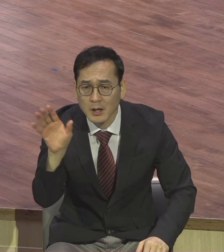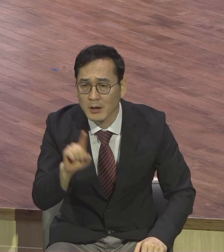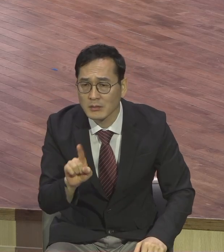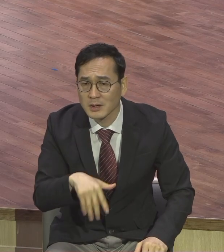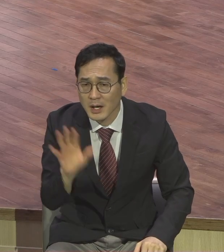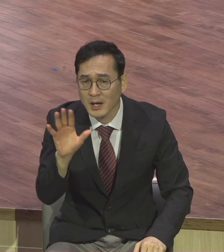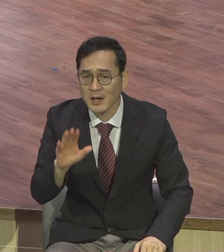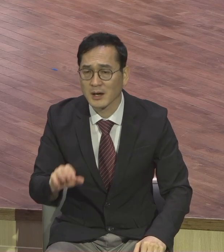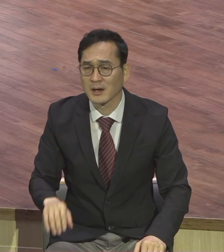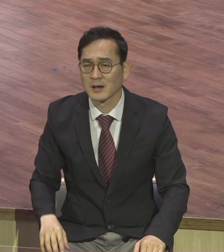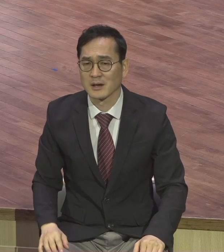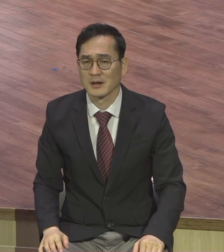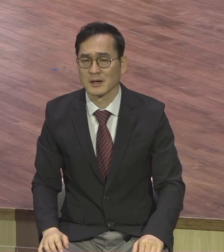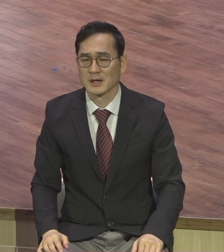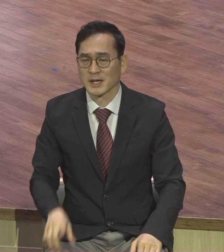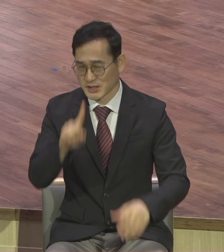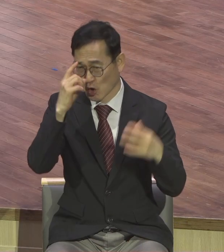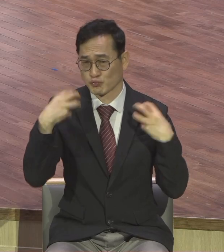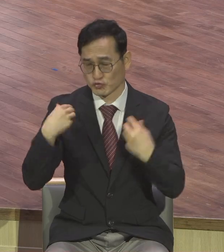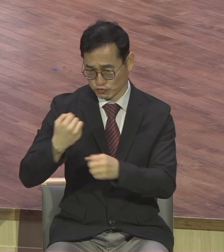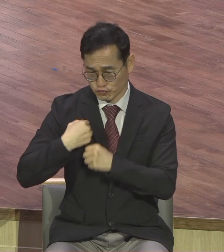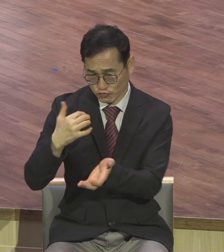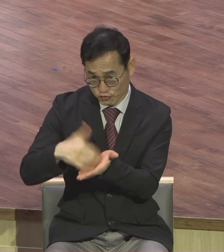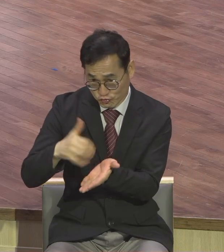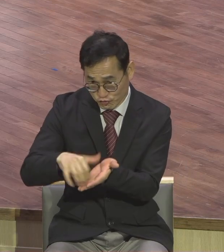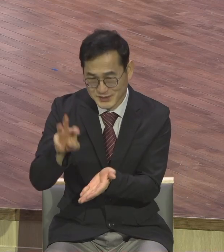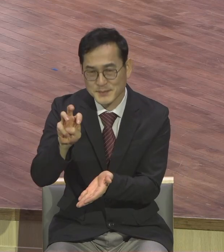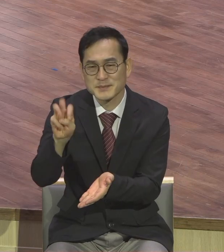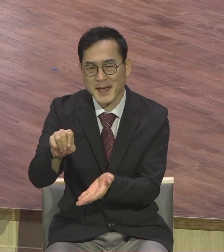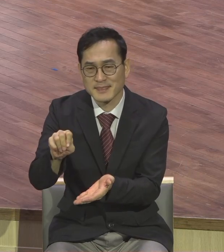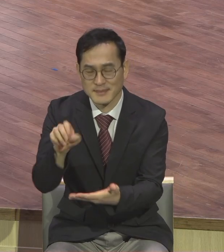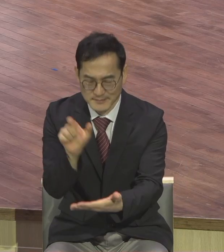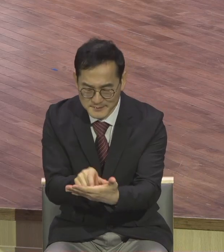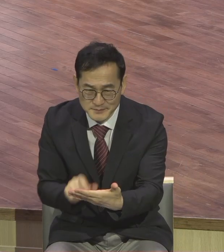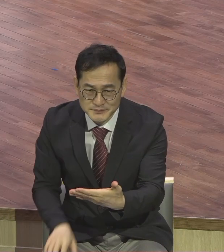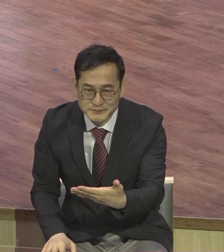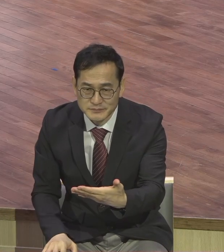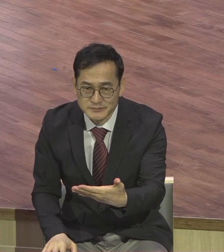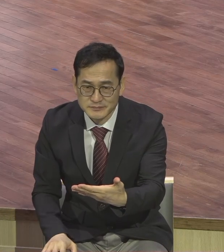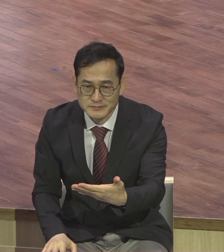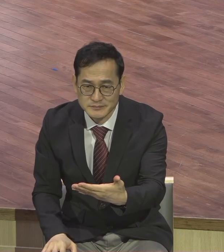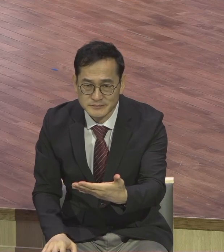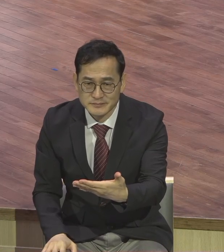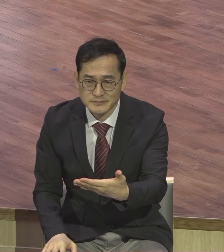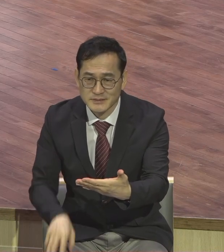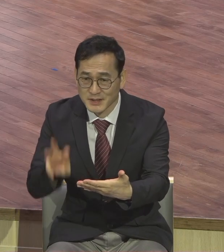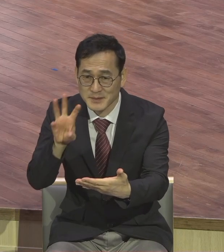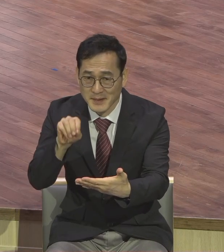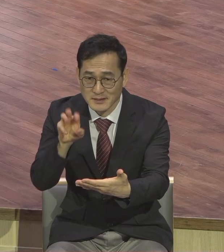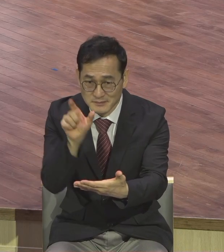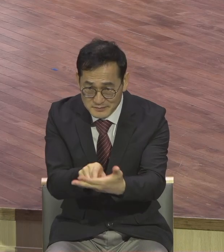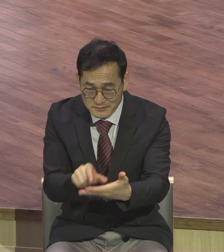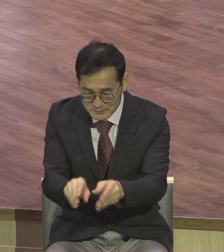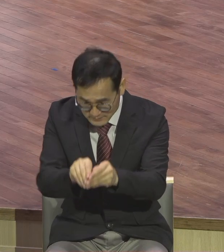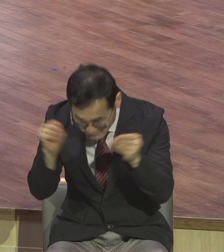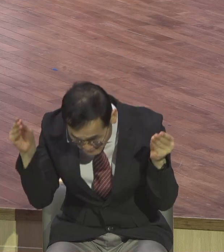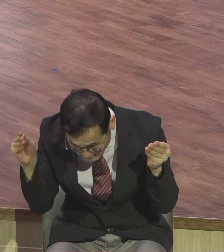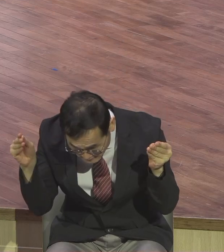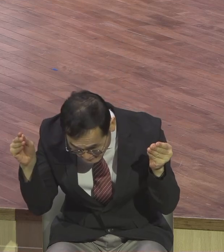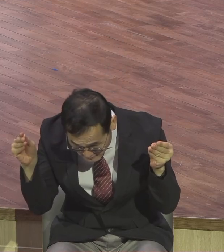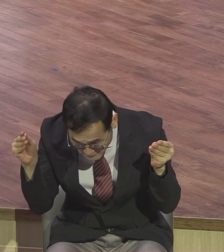정부군 이 병력의 상당수가 장부에만 있지 실제로 존재하지 않는